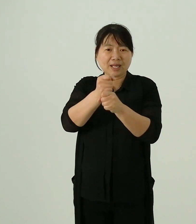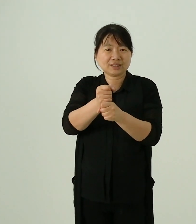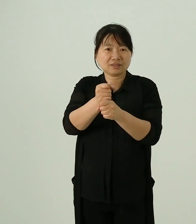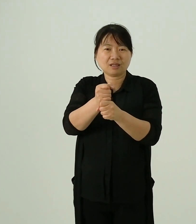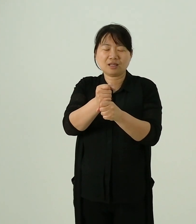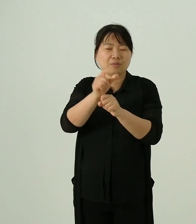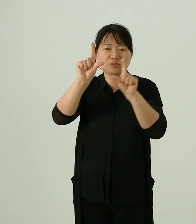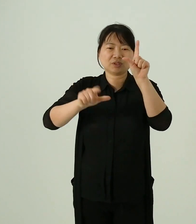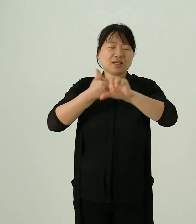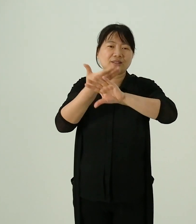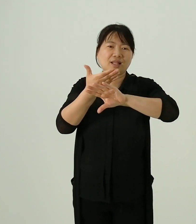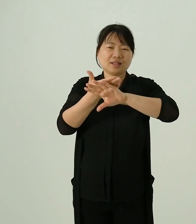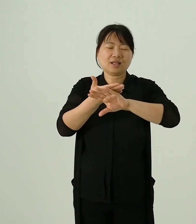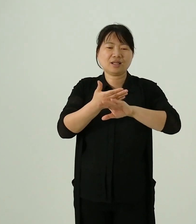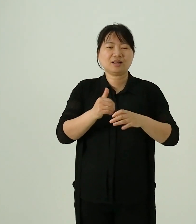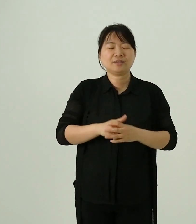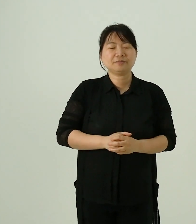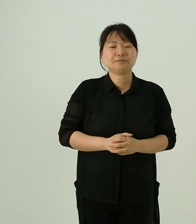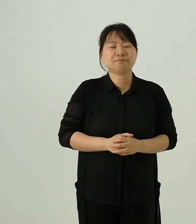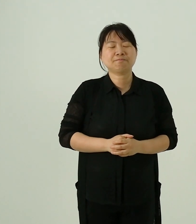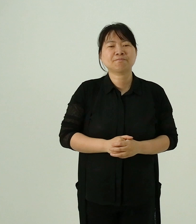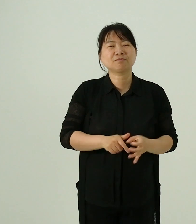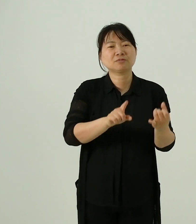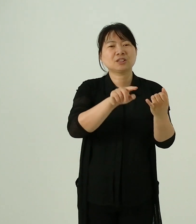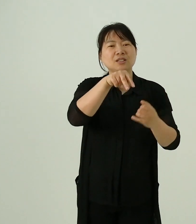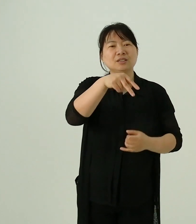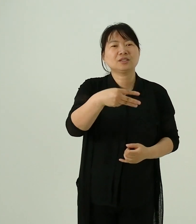수로보니게 여인, 그 여인의 승부수,